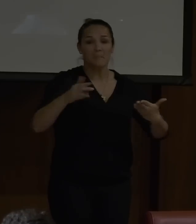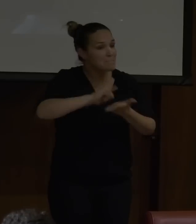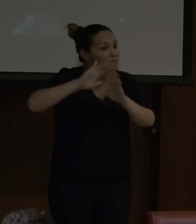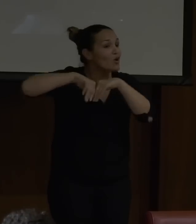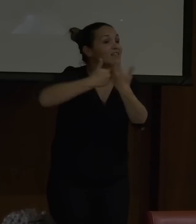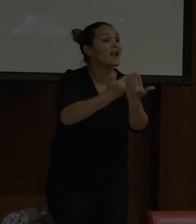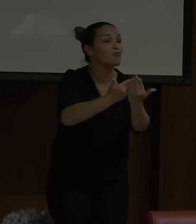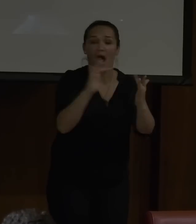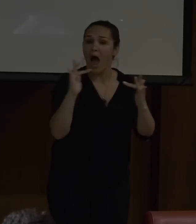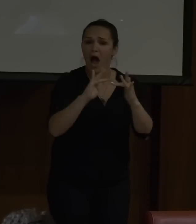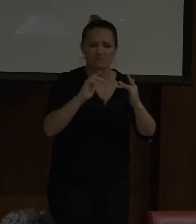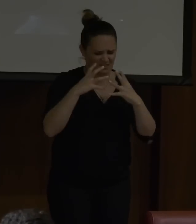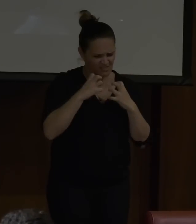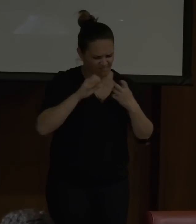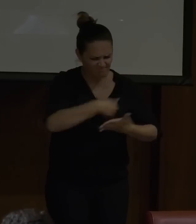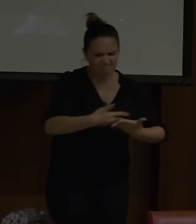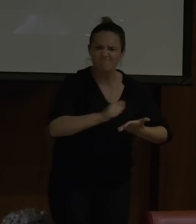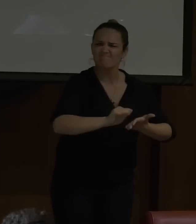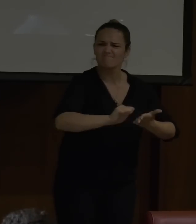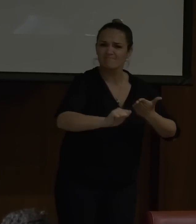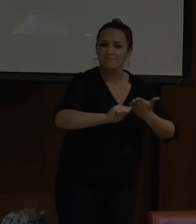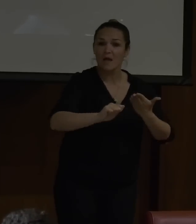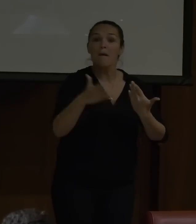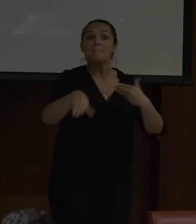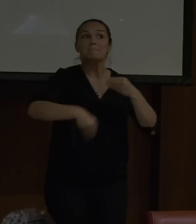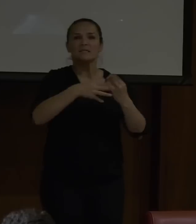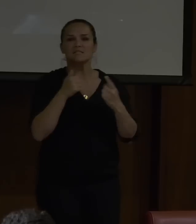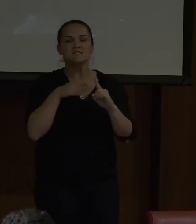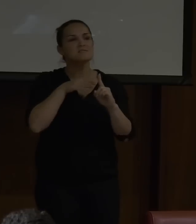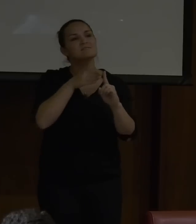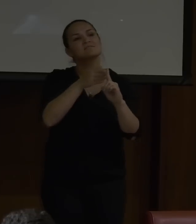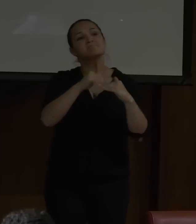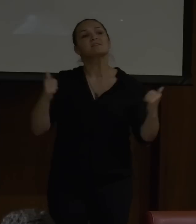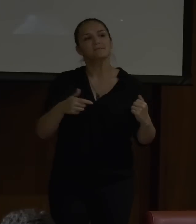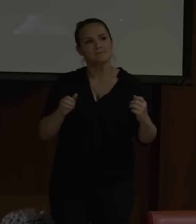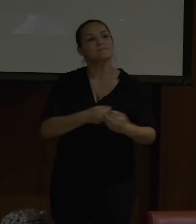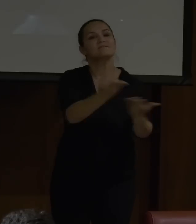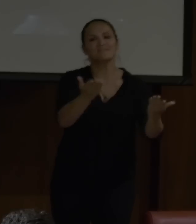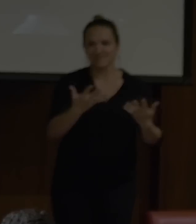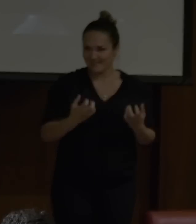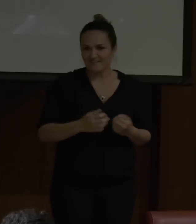literatura. Y la otra razón era por seducirlas. Más adelante contaremos uno de estos casos.